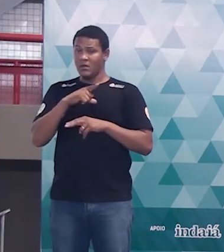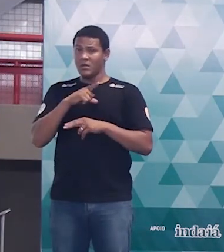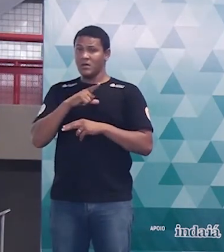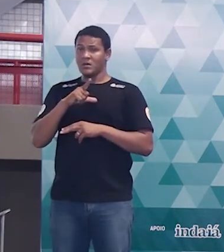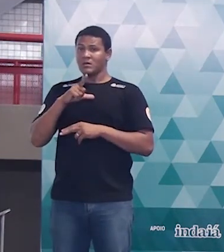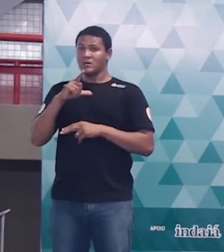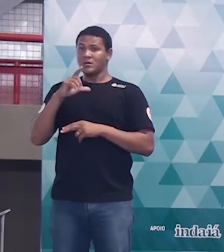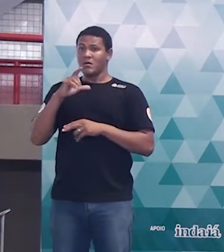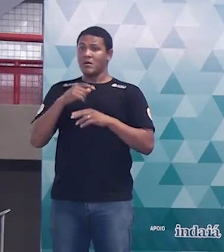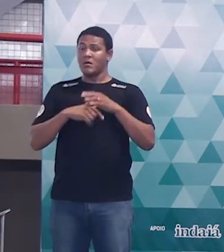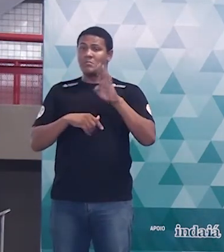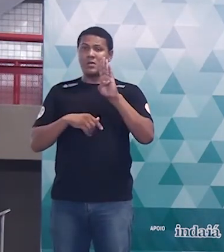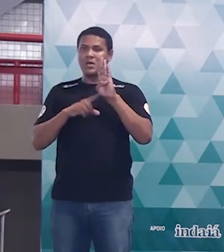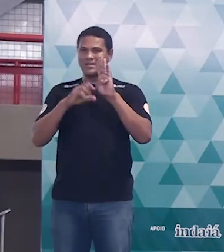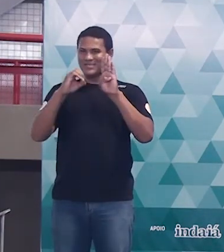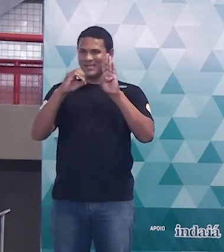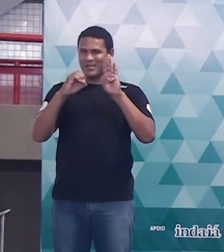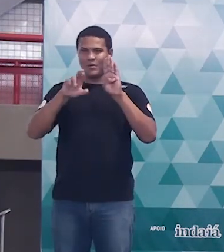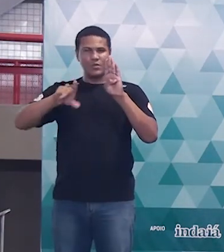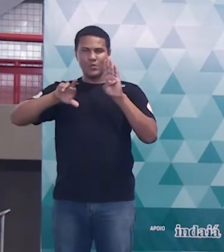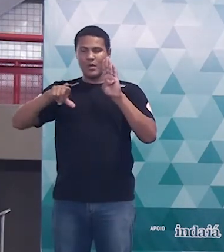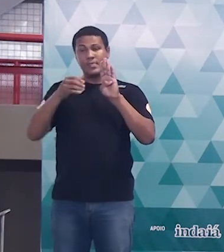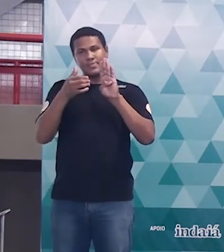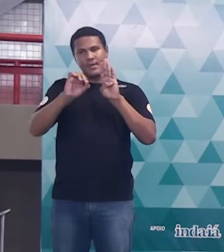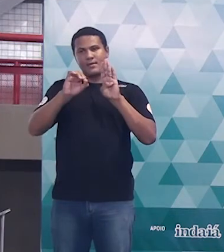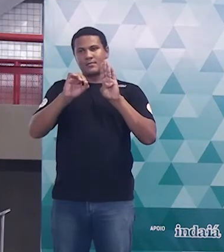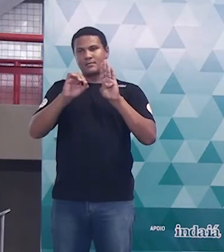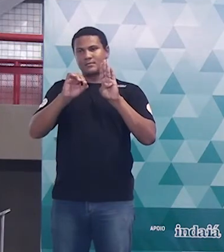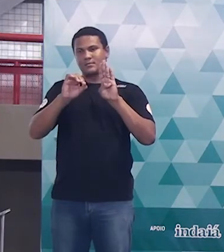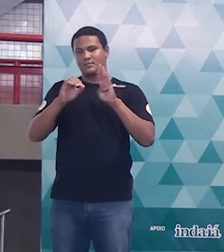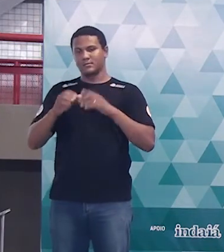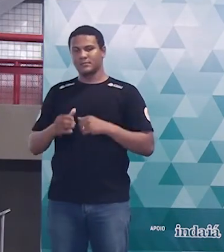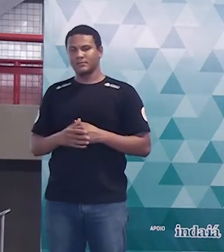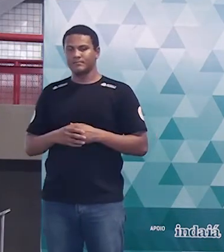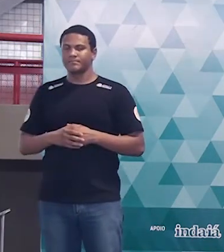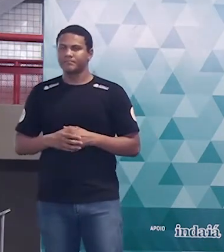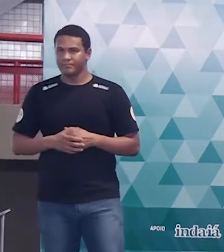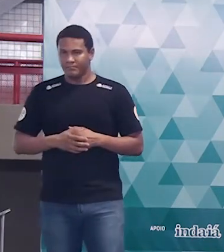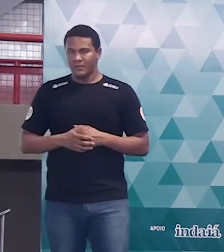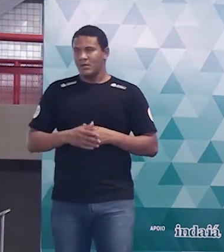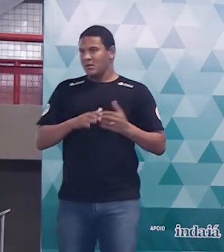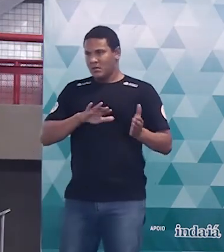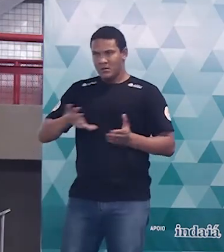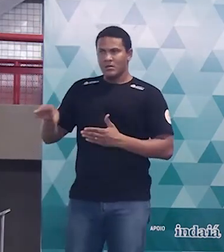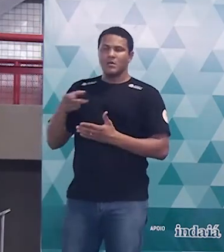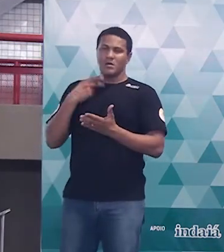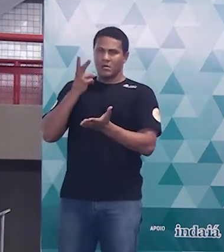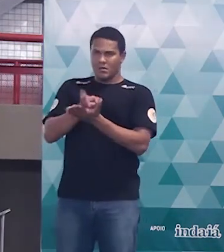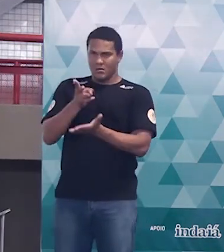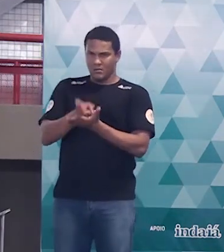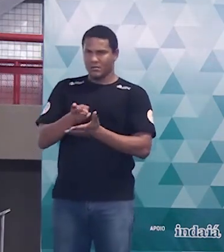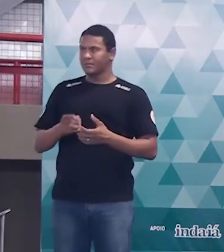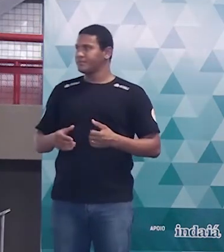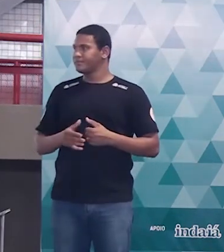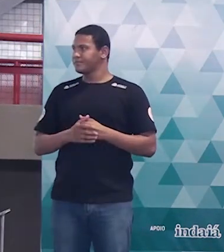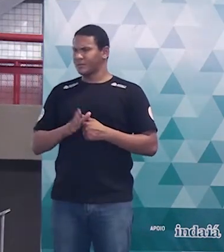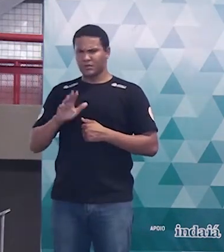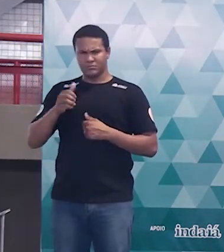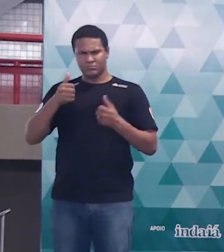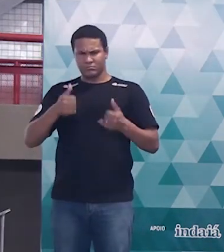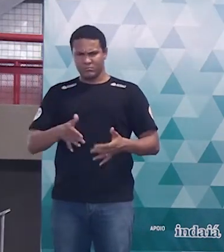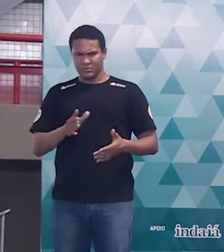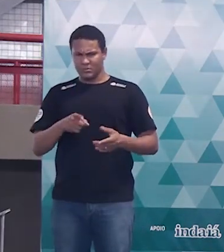0. O meu B é igual a 10. Bom, continuando. Isso eu já te expliquei,